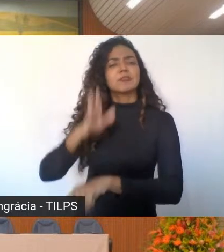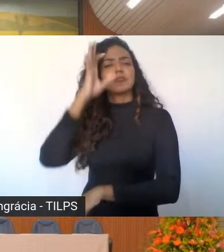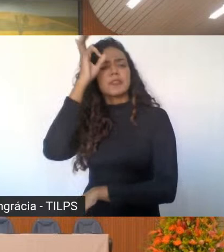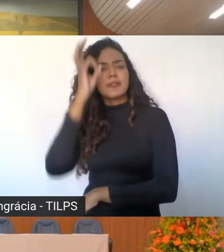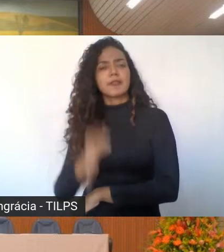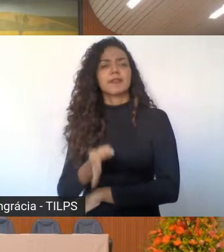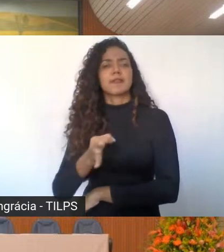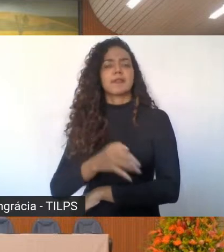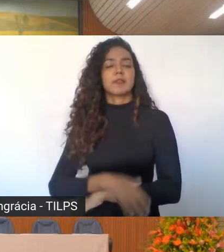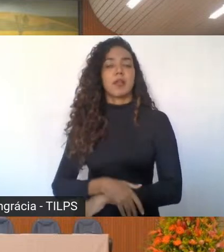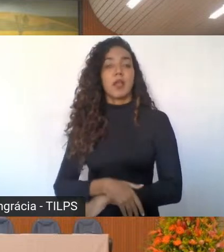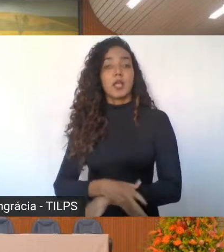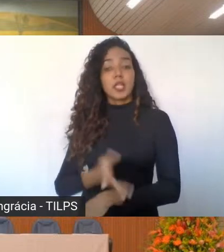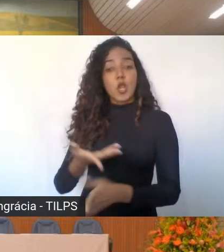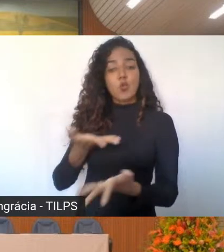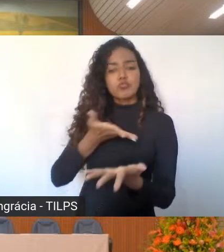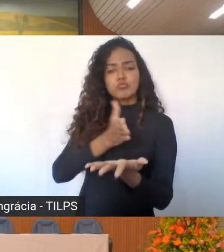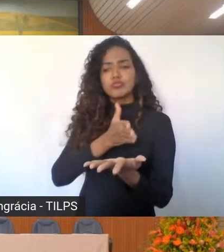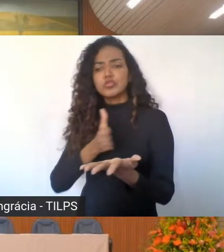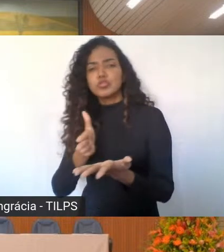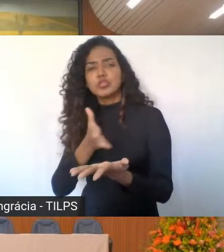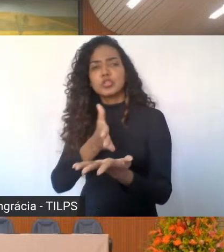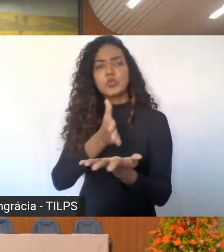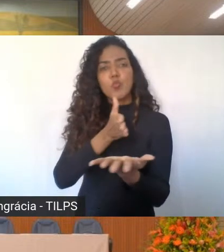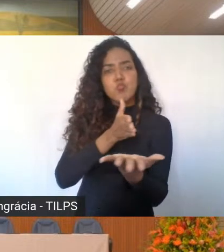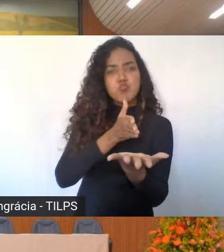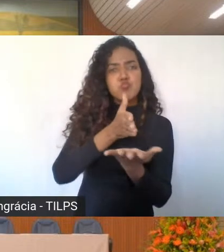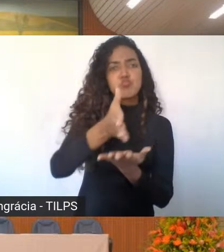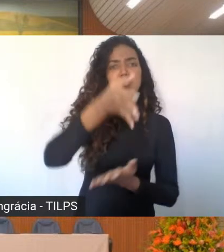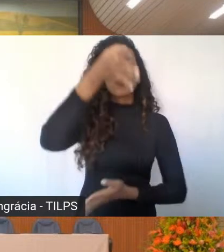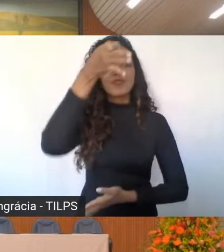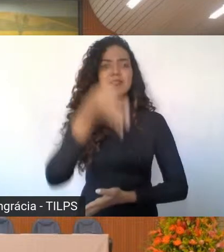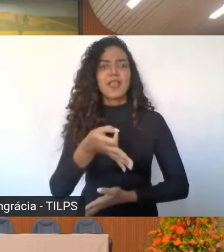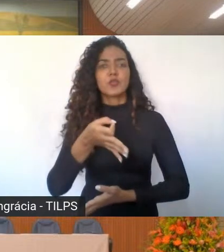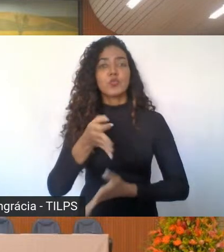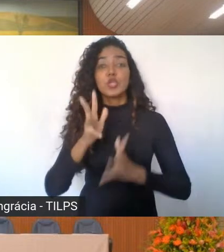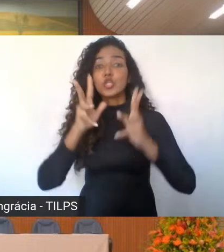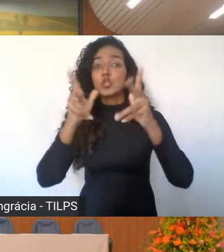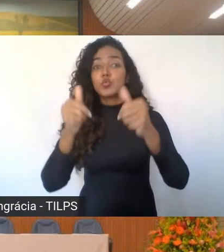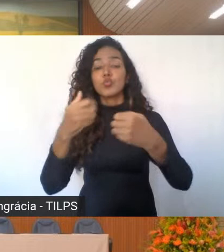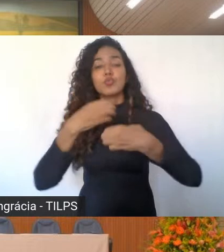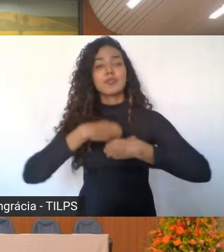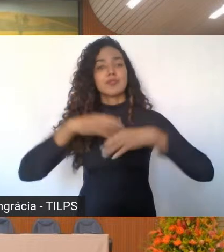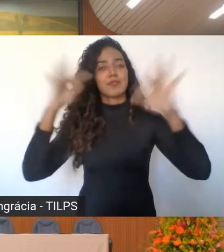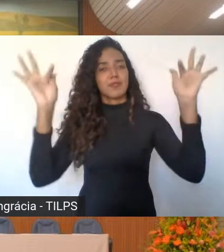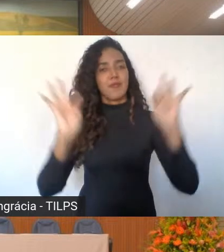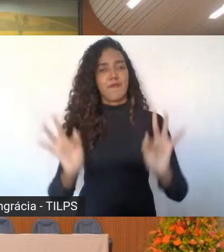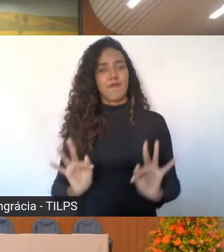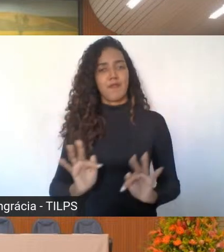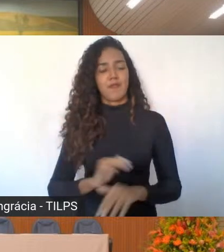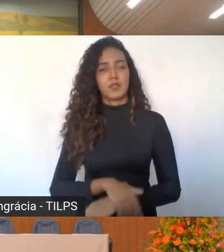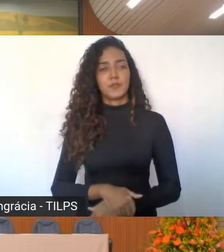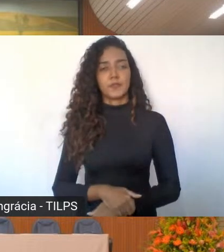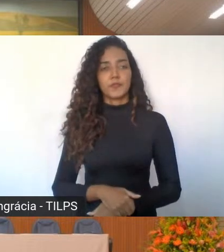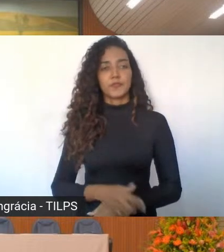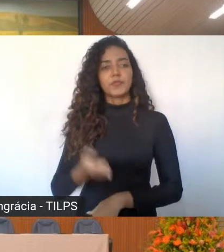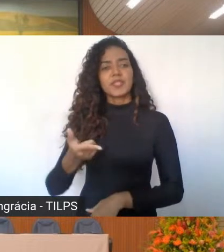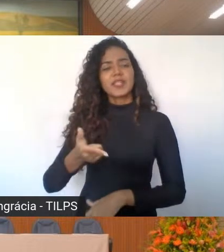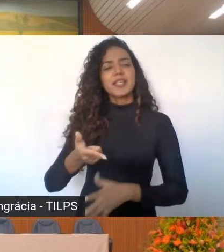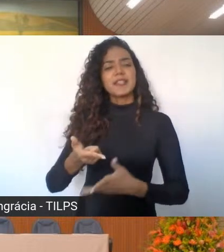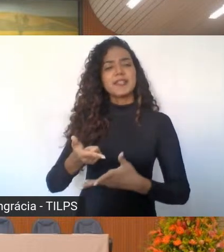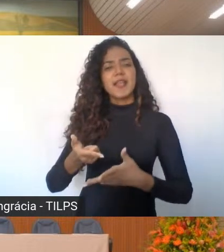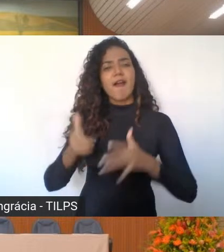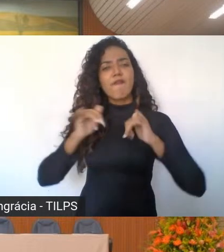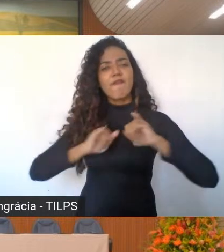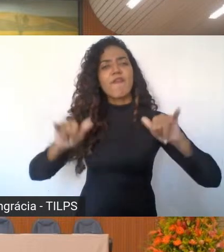um caminho que seja satisfatório para cada um e cada uma. Nessa fala de pedido de confiança,